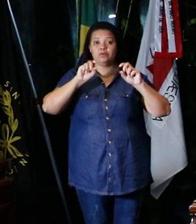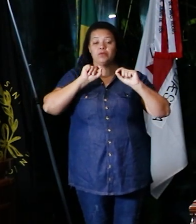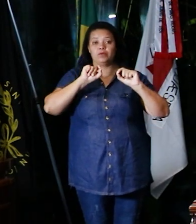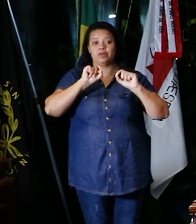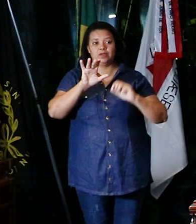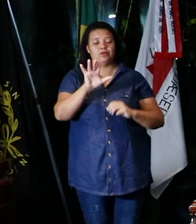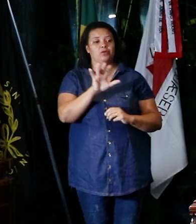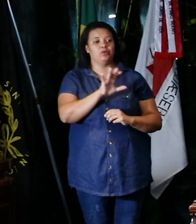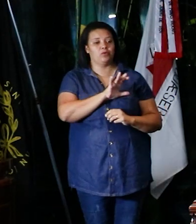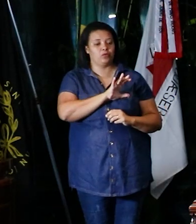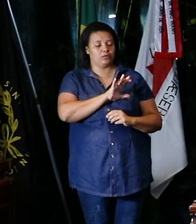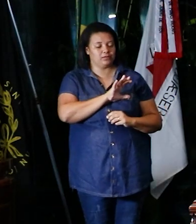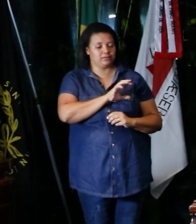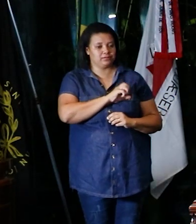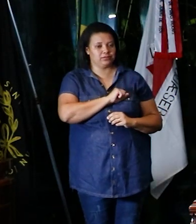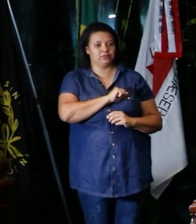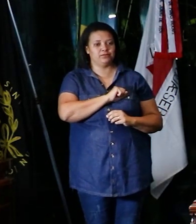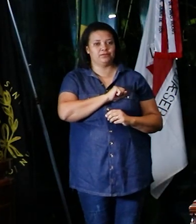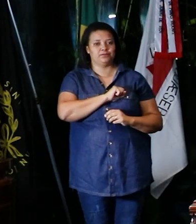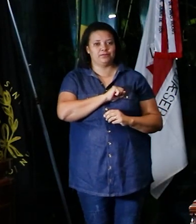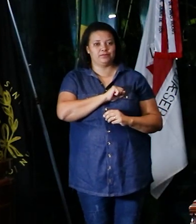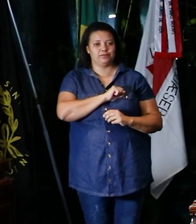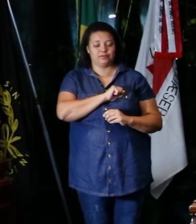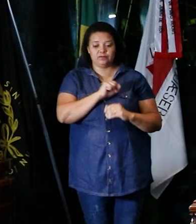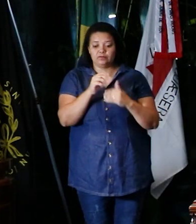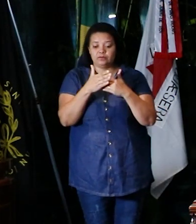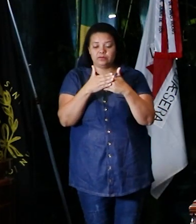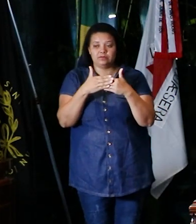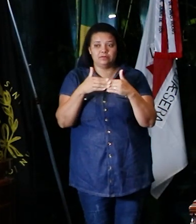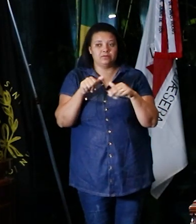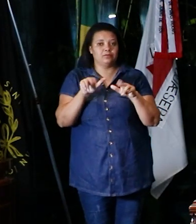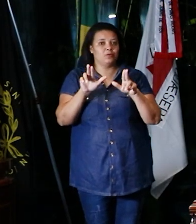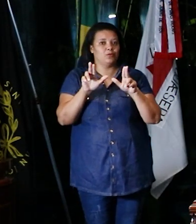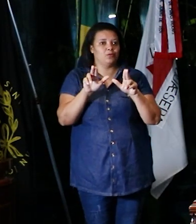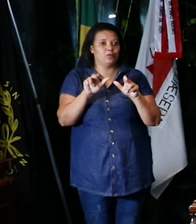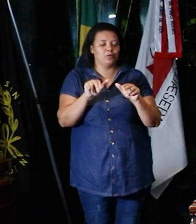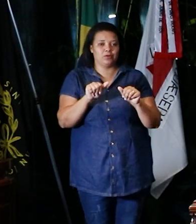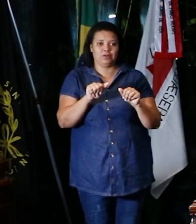amor. O amor não consola